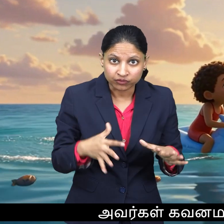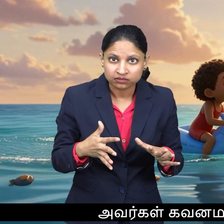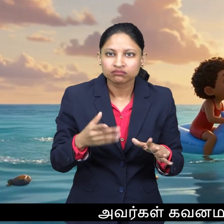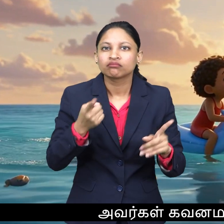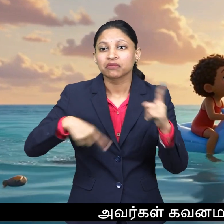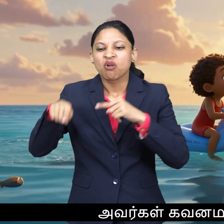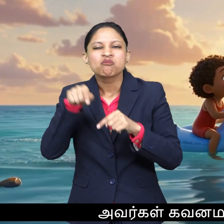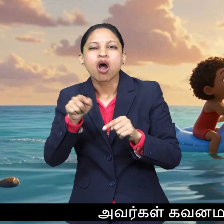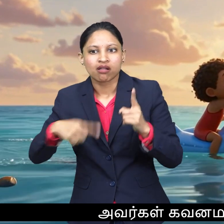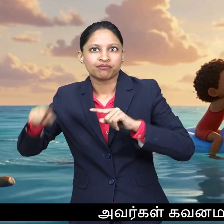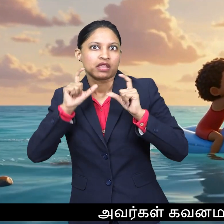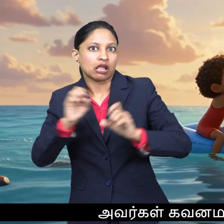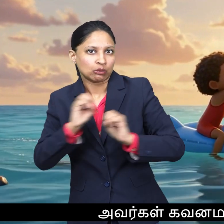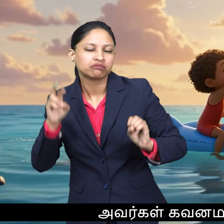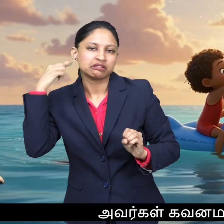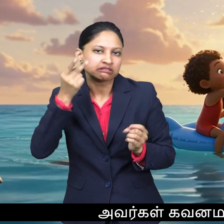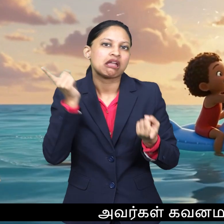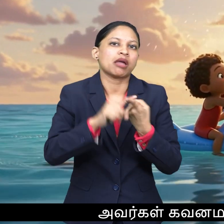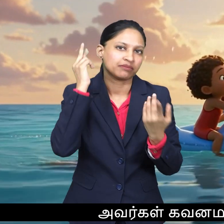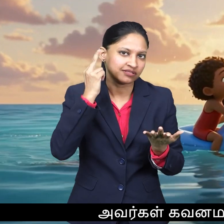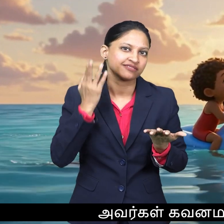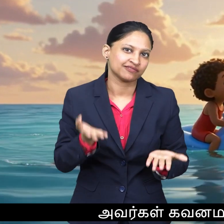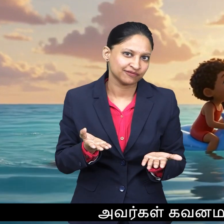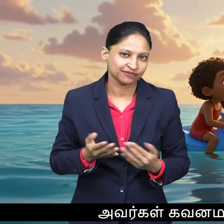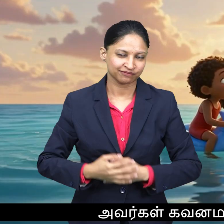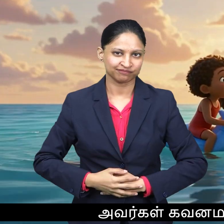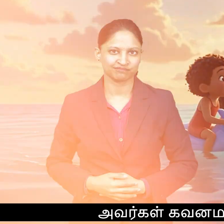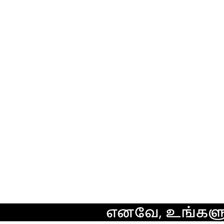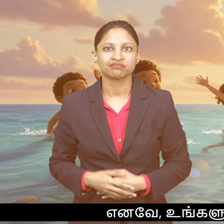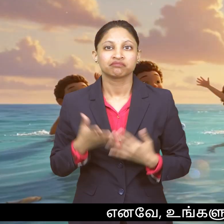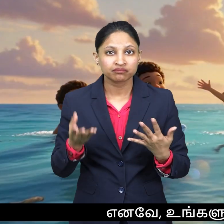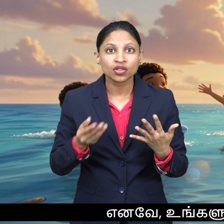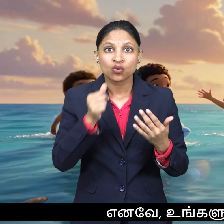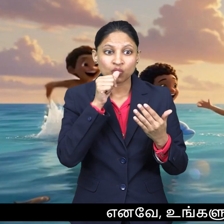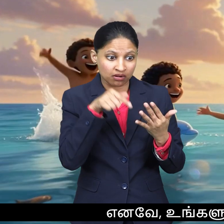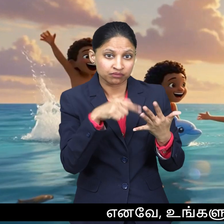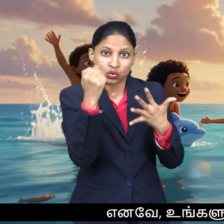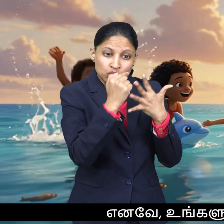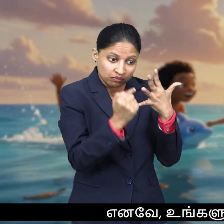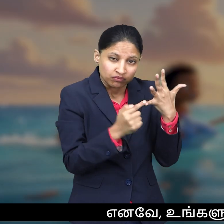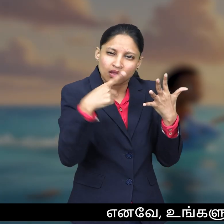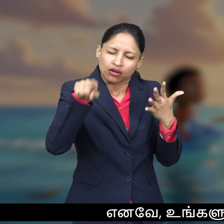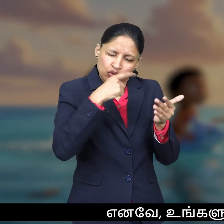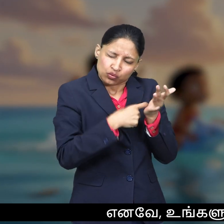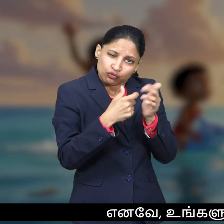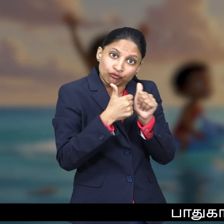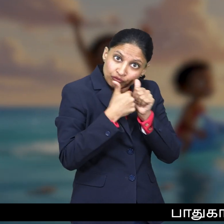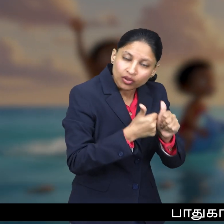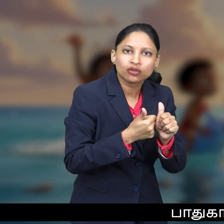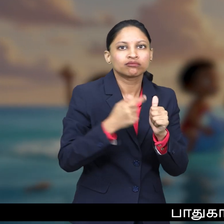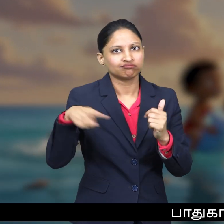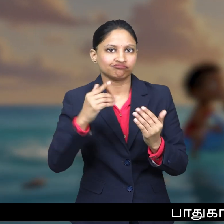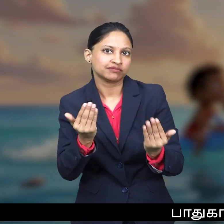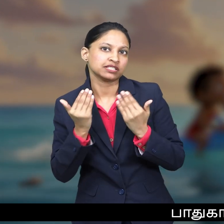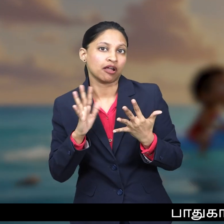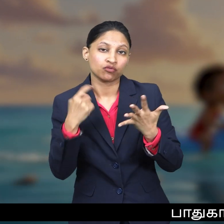நீரில் மூழ்கி இறந்தனர். அவர்கள் கவனமாக இல்லாததால் இது நடந்தது. எனவே உங்களுக்கான சில முக்கியமான நீர்